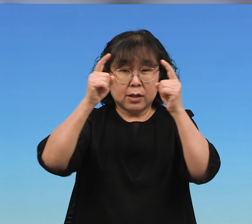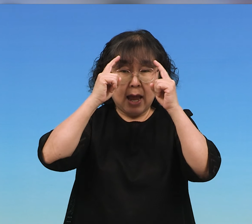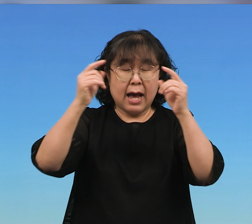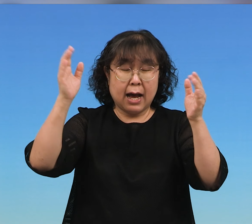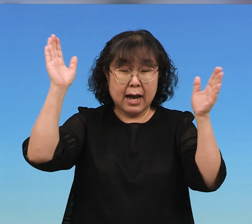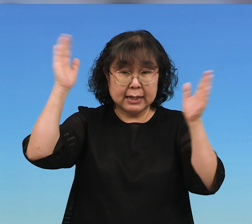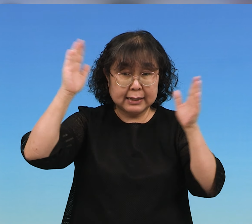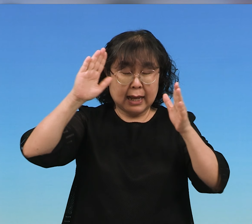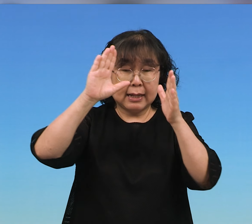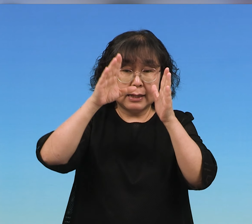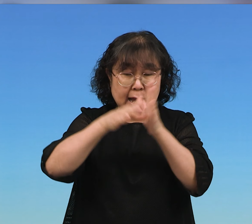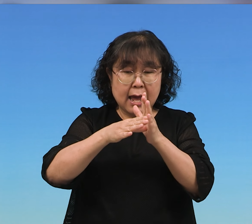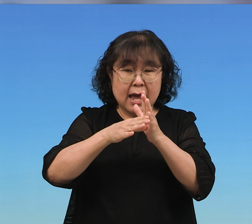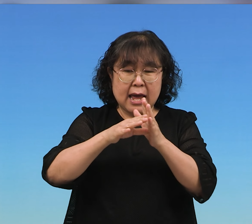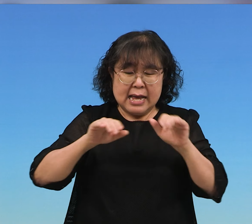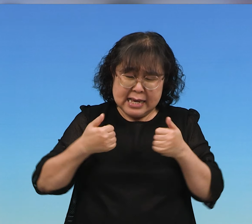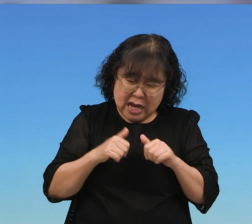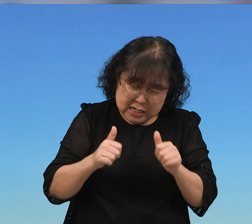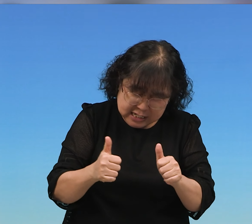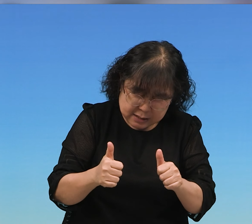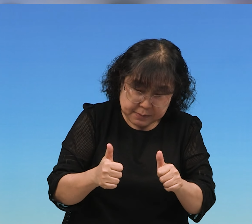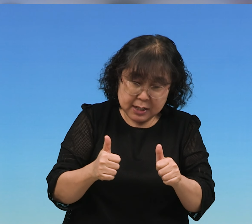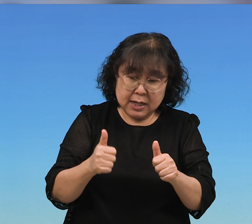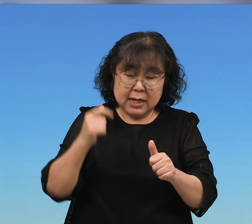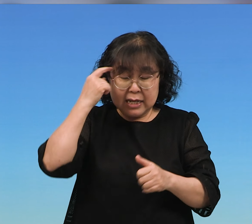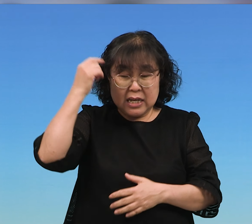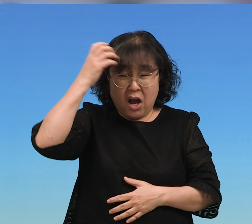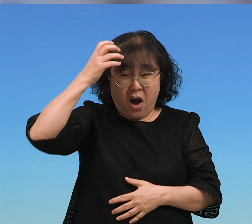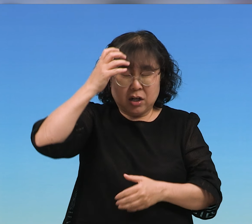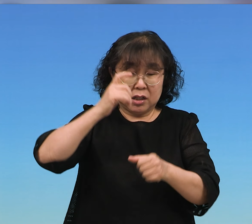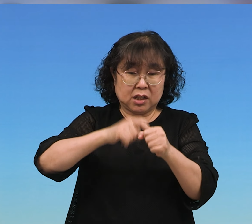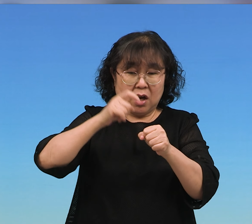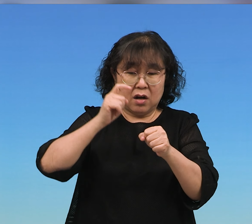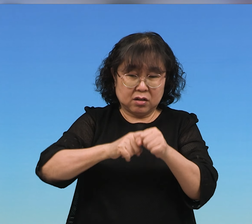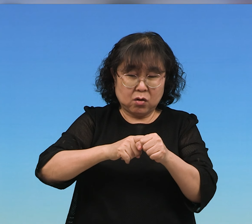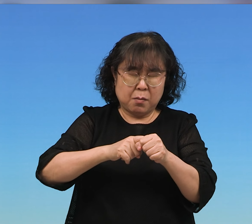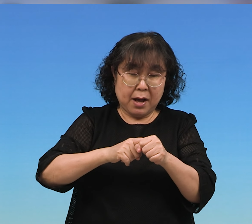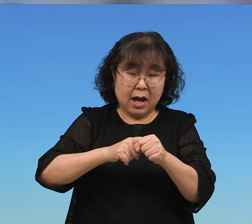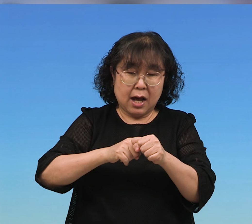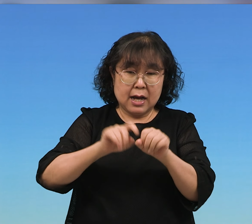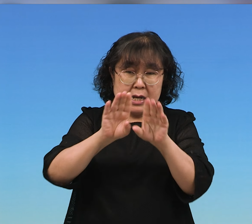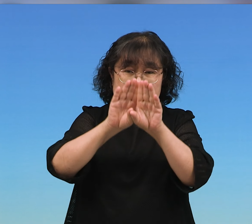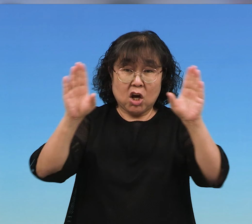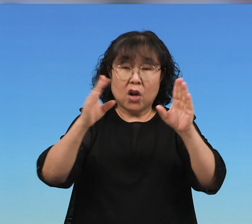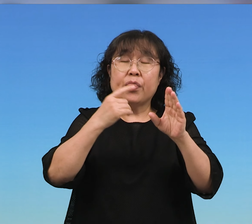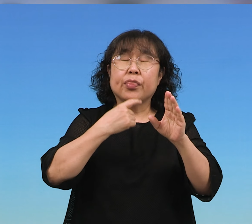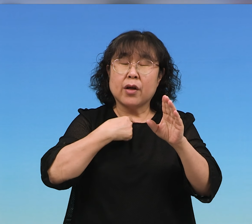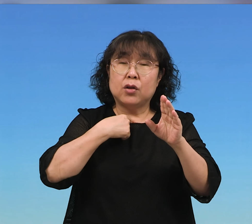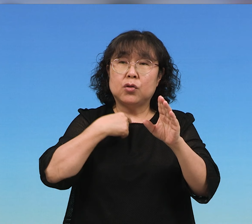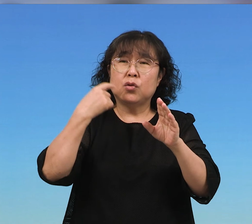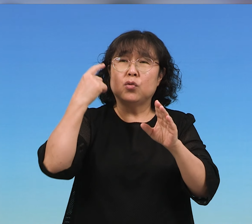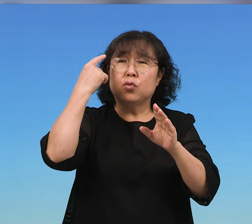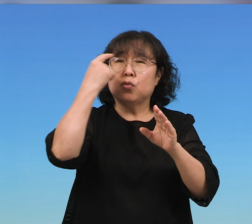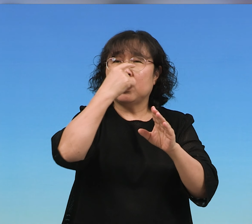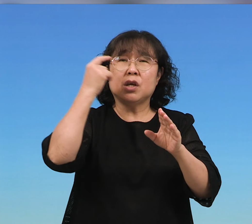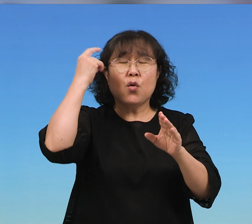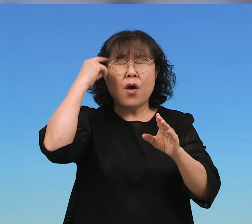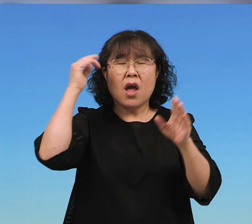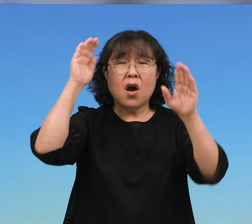눈, 대학교 들어가서 밤을 새면서 하나님 앞에 참 영안을 열고 달려갔던 눈, 그거 다 어떻게